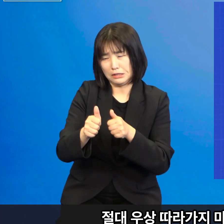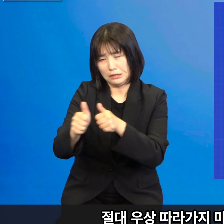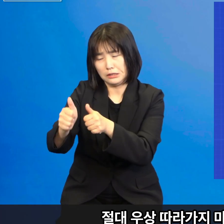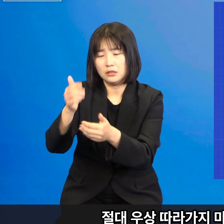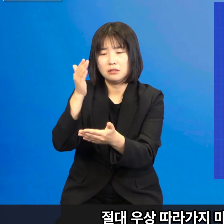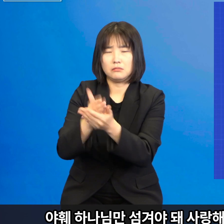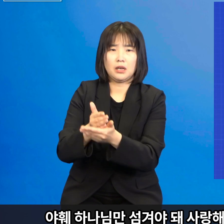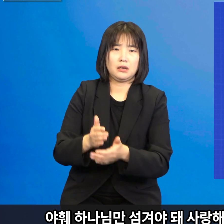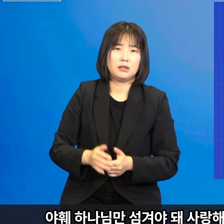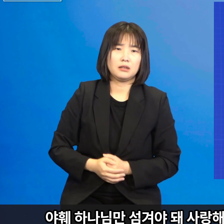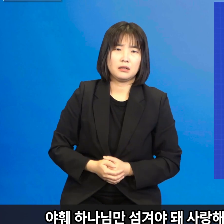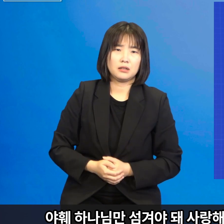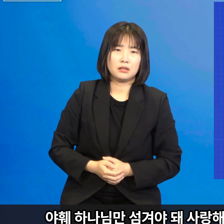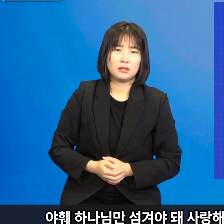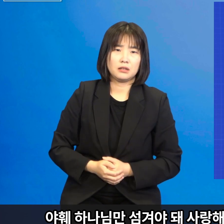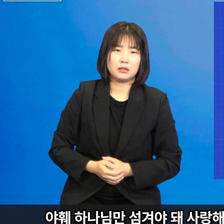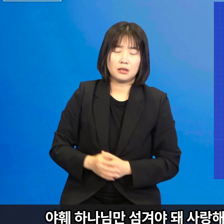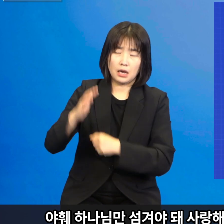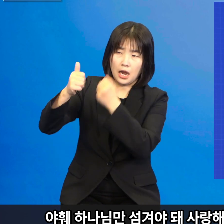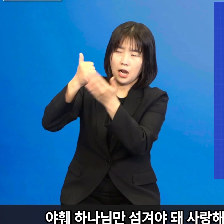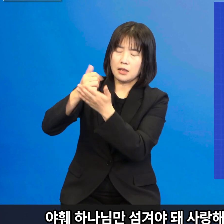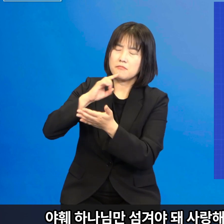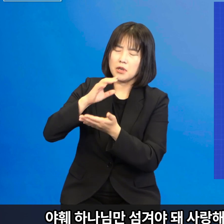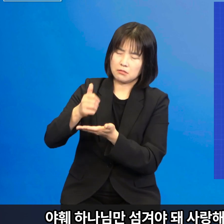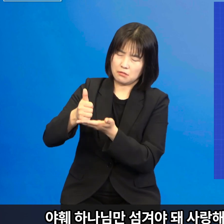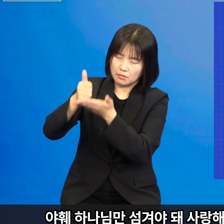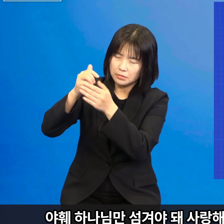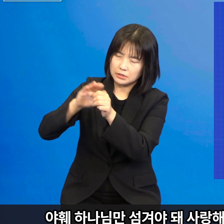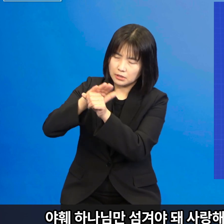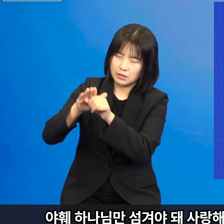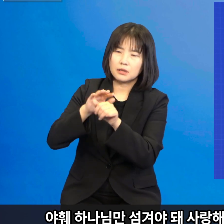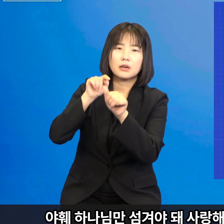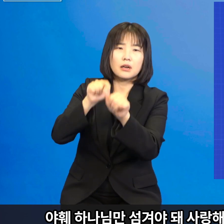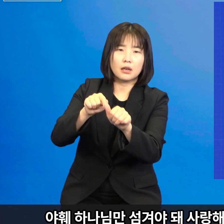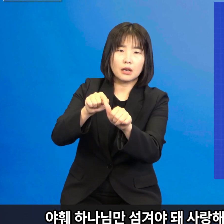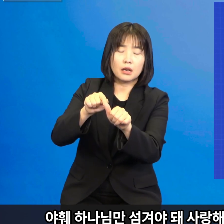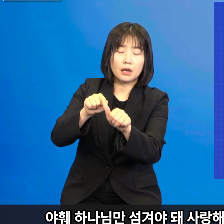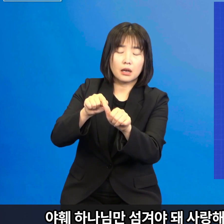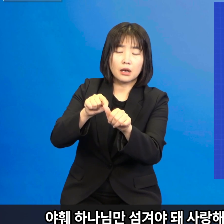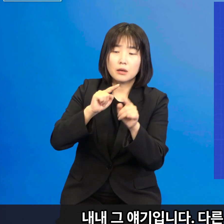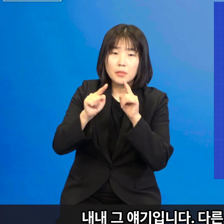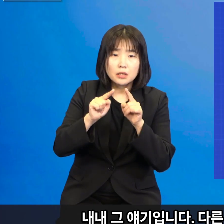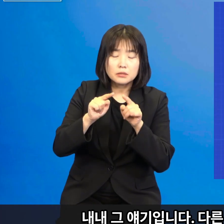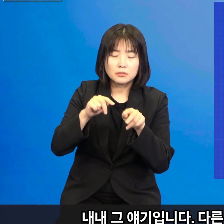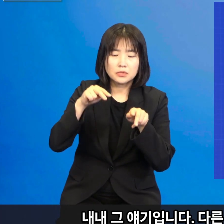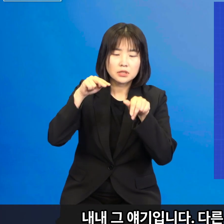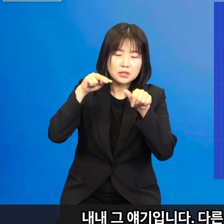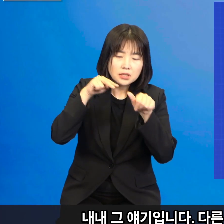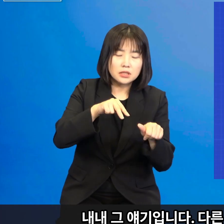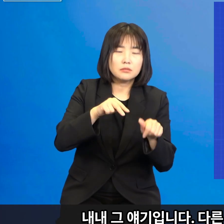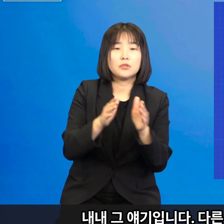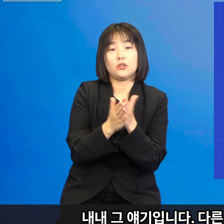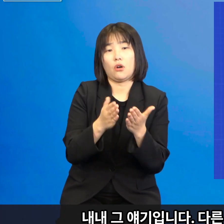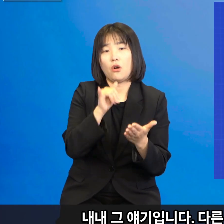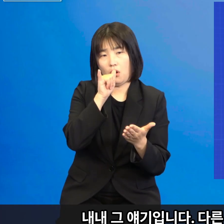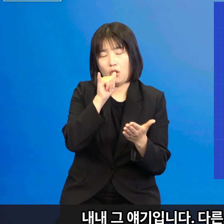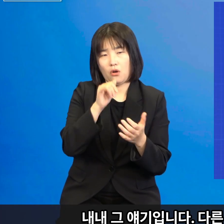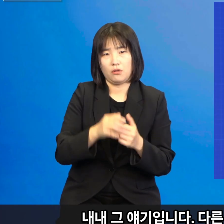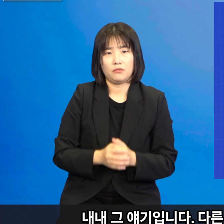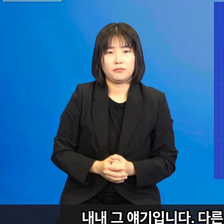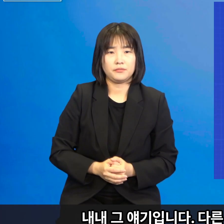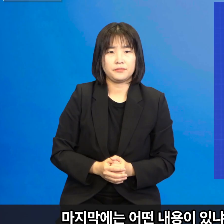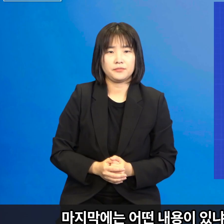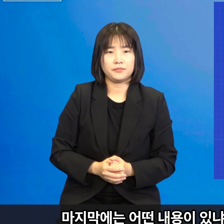아니야. 야훼 하나님만 섬겨야 돼. 사랑해야 돼. 그 말씀이 신명기서에 있어요. 내내 그 얘기입니다. 다른 거 없어요. 다 그